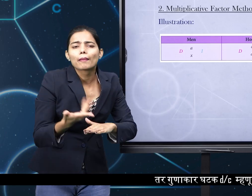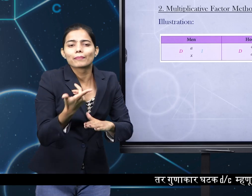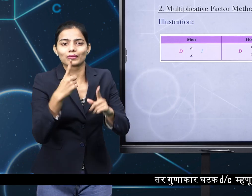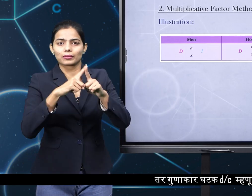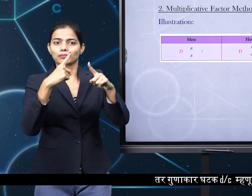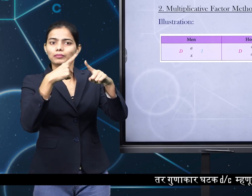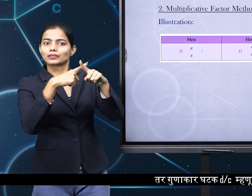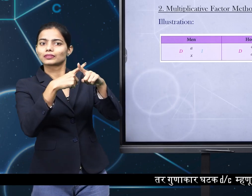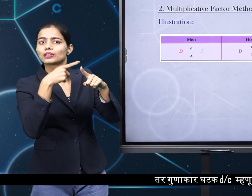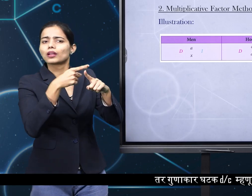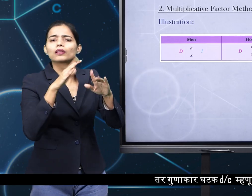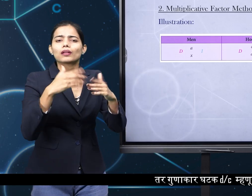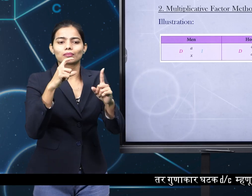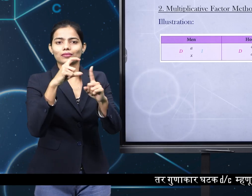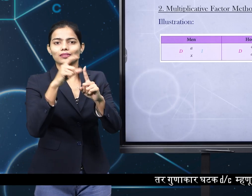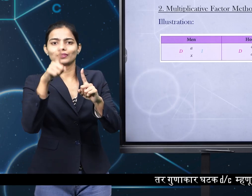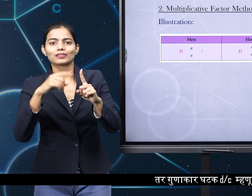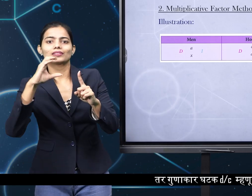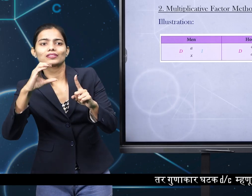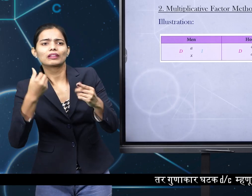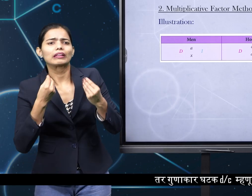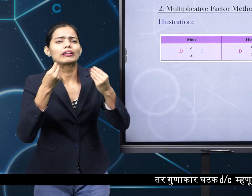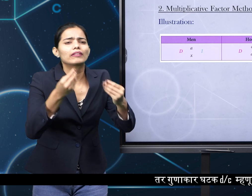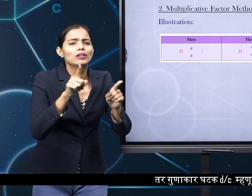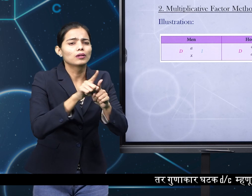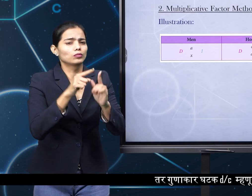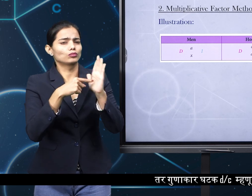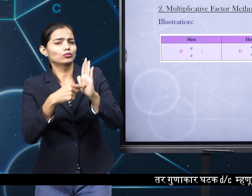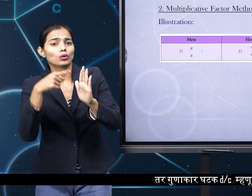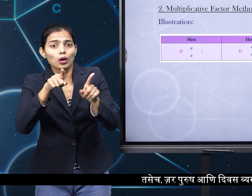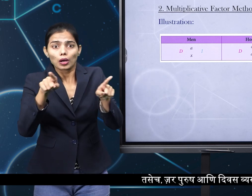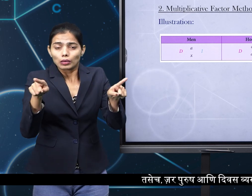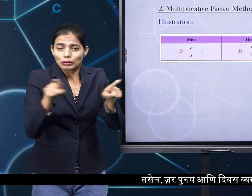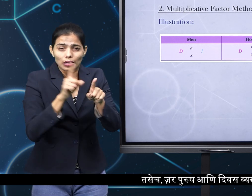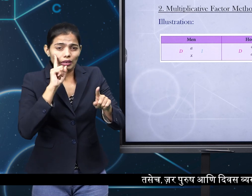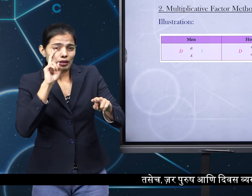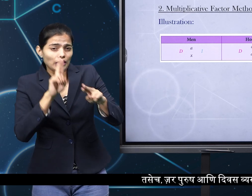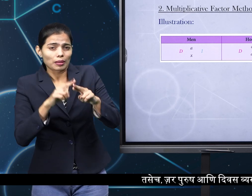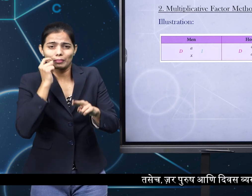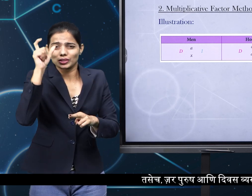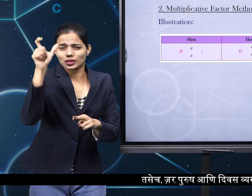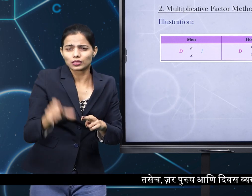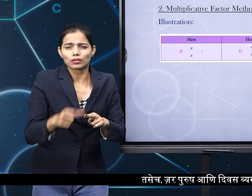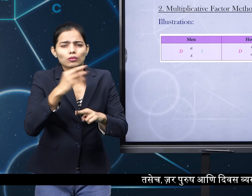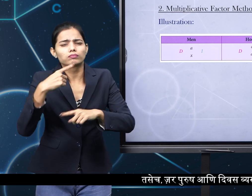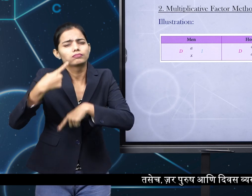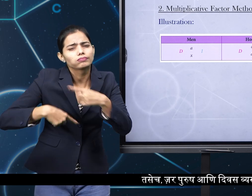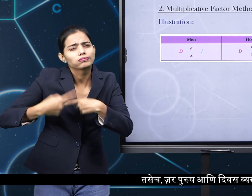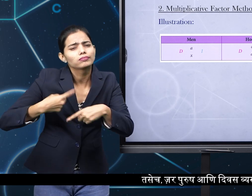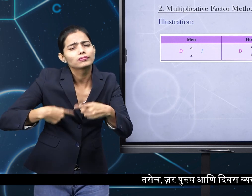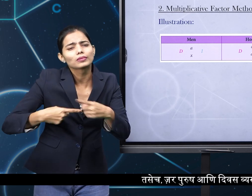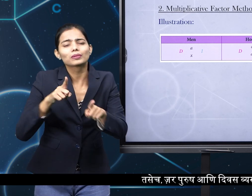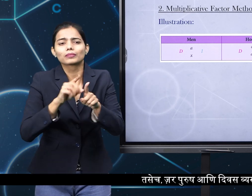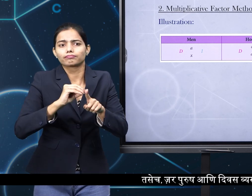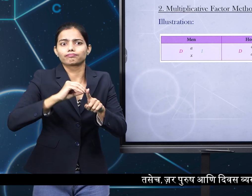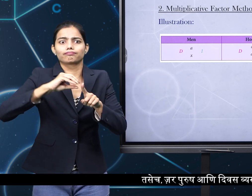गुणाकार घटक d/c म्हणून घ्या, परस्पर घ्या. तसेच जर पुरुष आणि दिवस व्यस्त